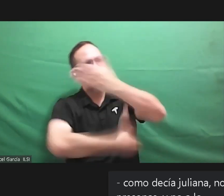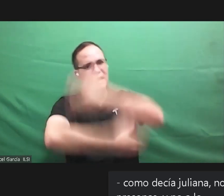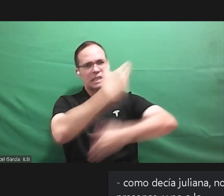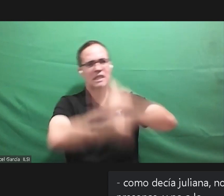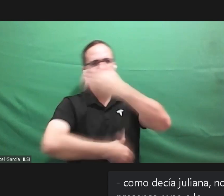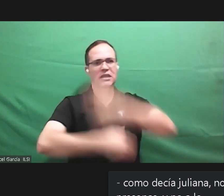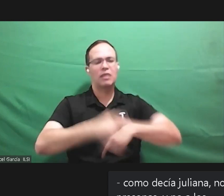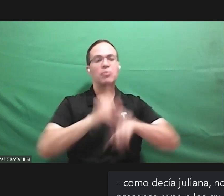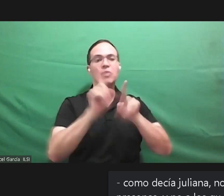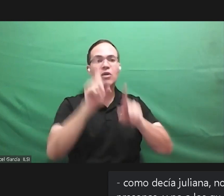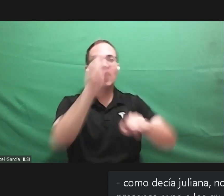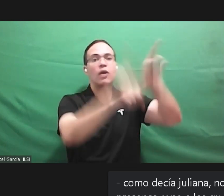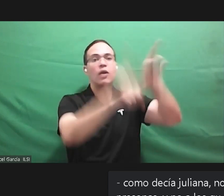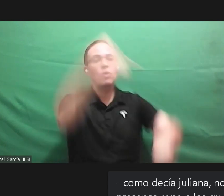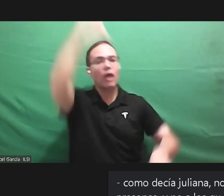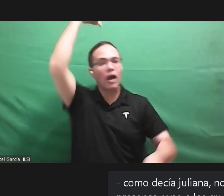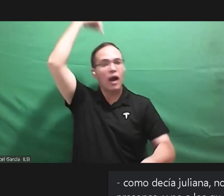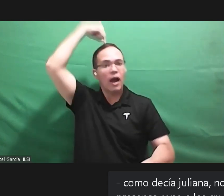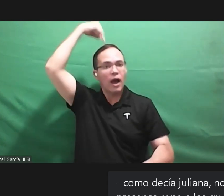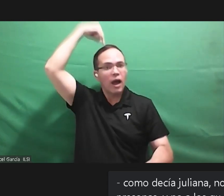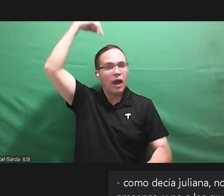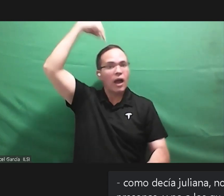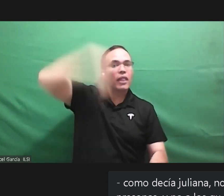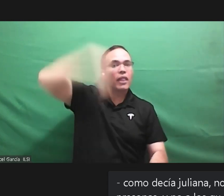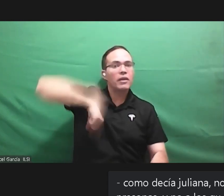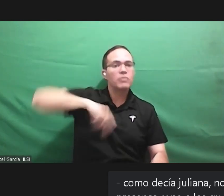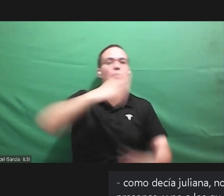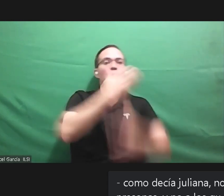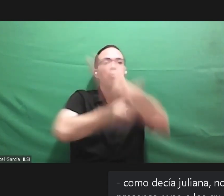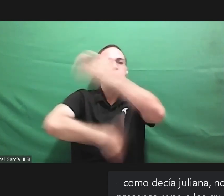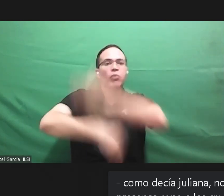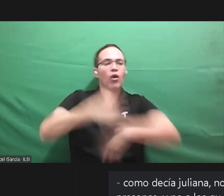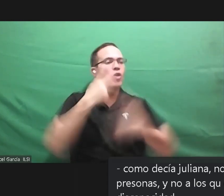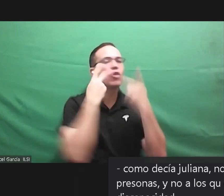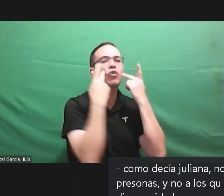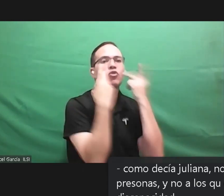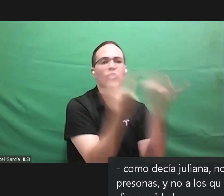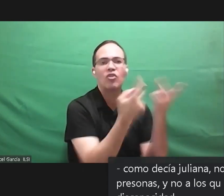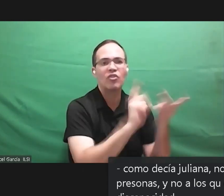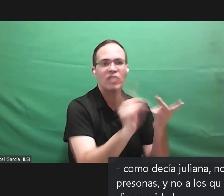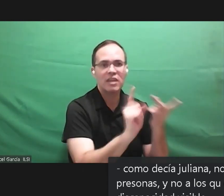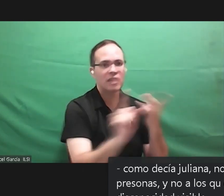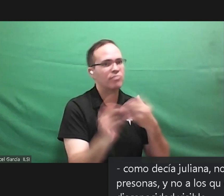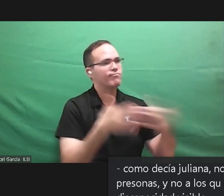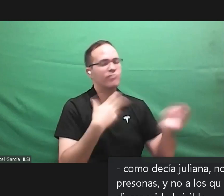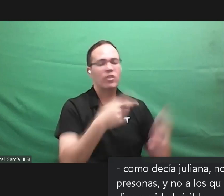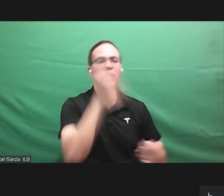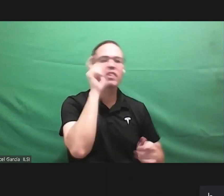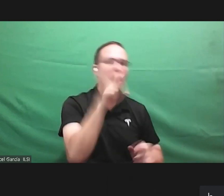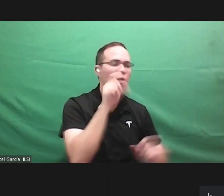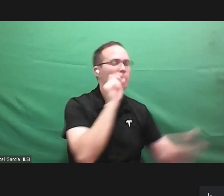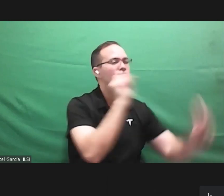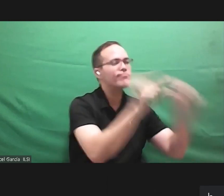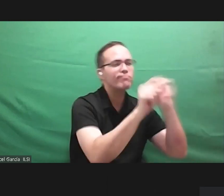entrenamiento que se le dé a las personas y para eso el Grupo de Washington tiene una serie de tips o recomendaciones que no sé si también están en